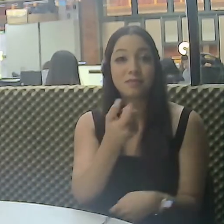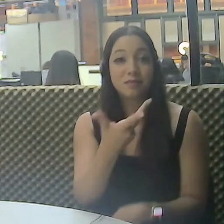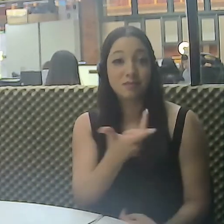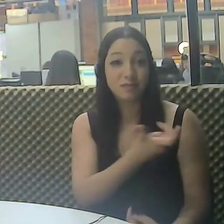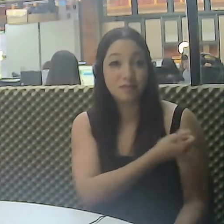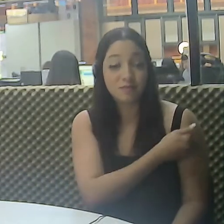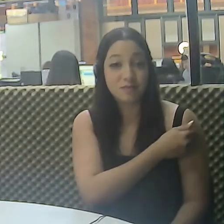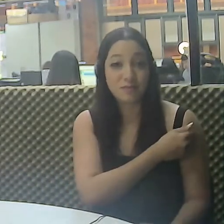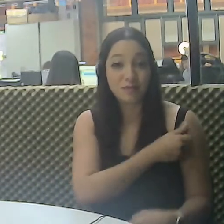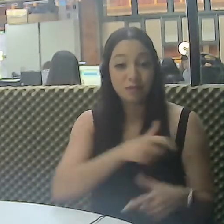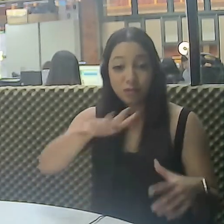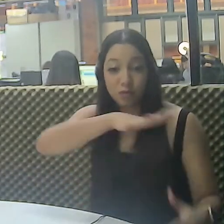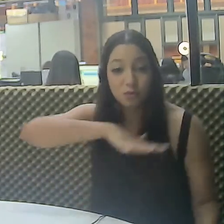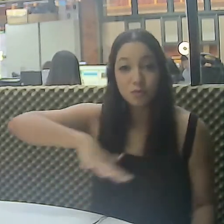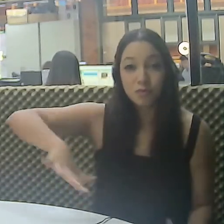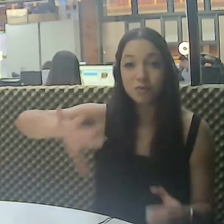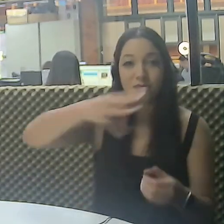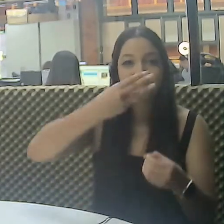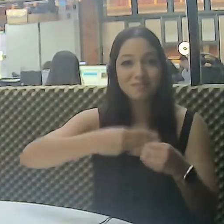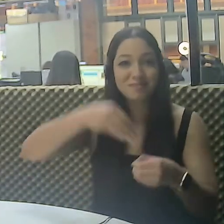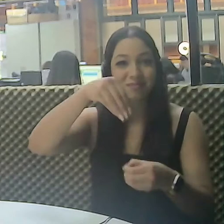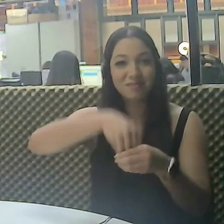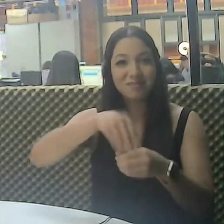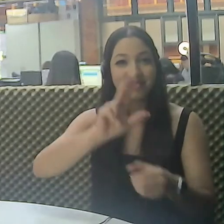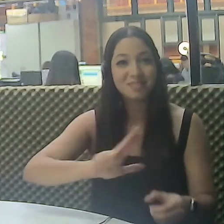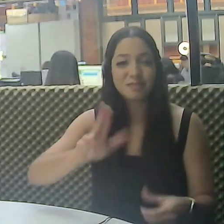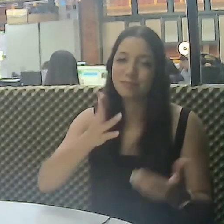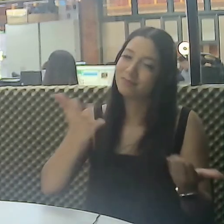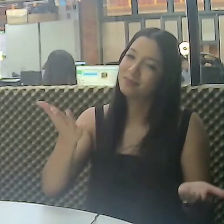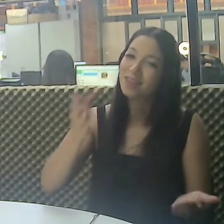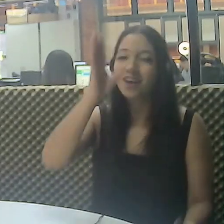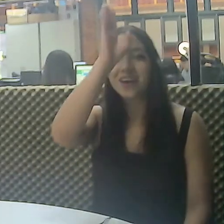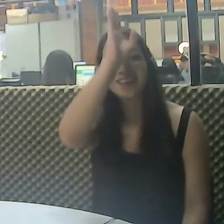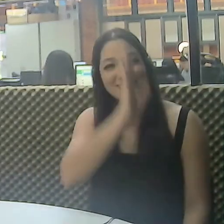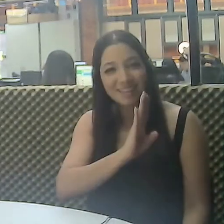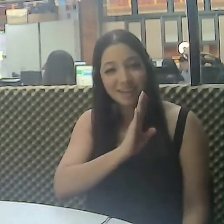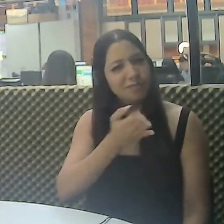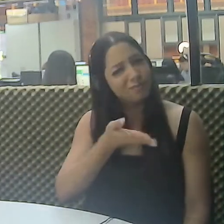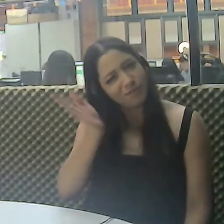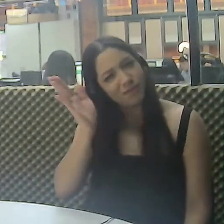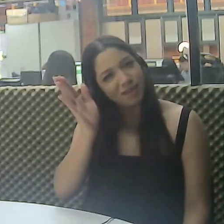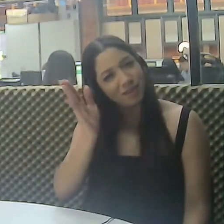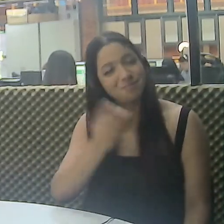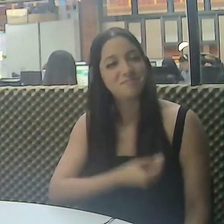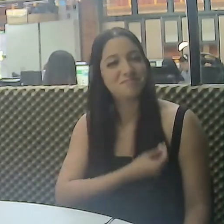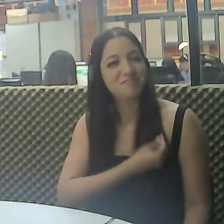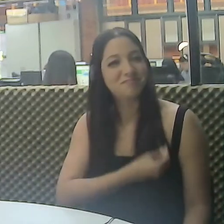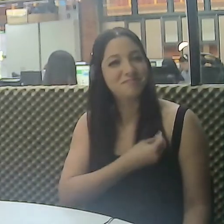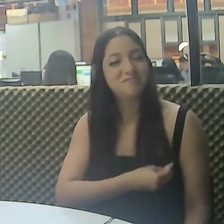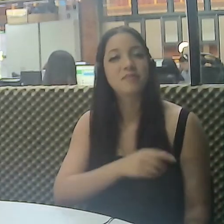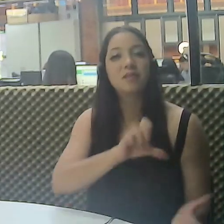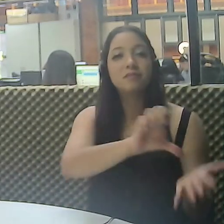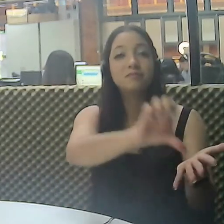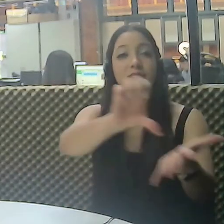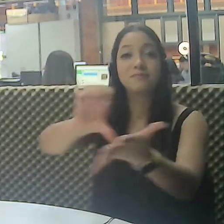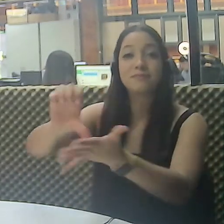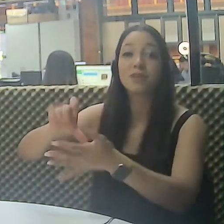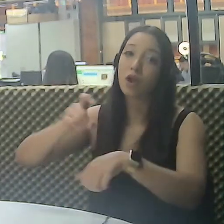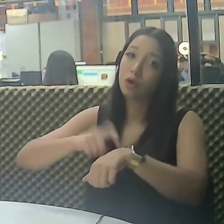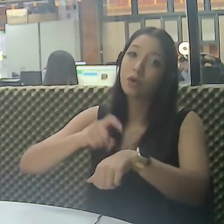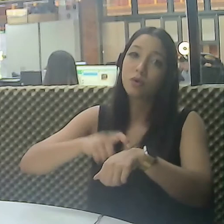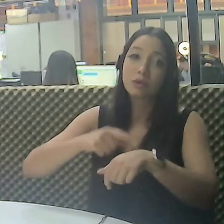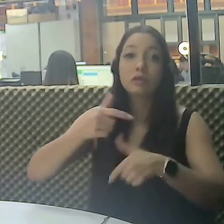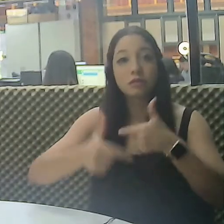distribuídas por todo o município, então não tem desculpa, é gratuito, tá lá, é só ir. Tem algumas unidades que tem horário